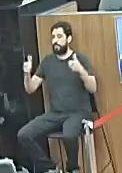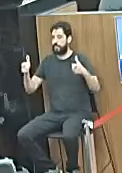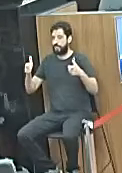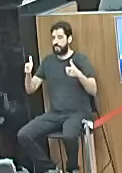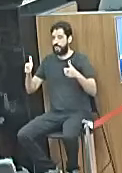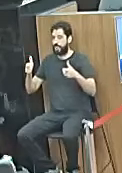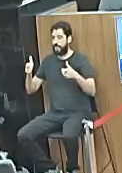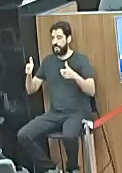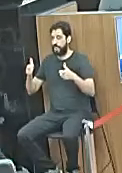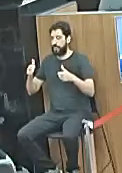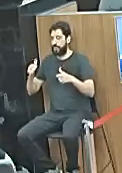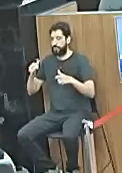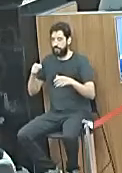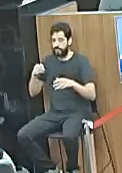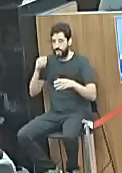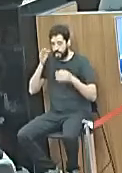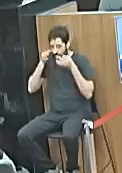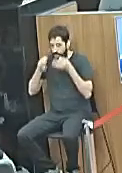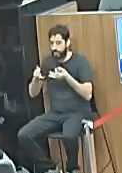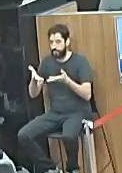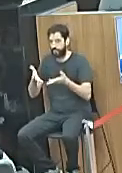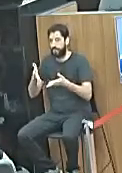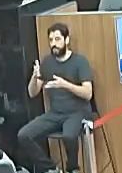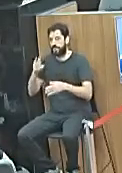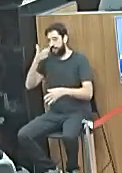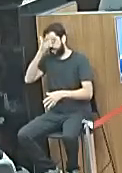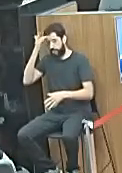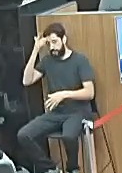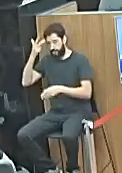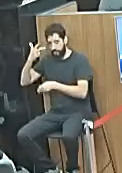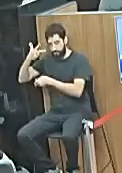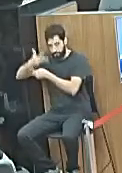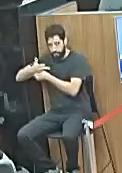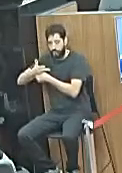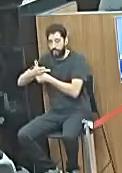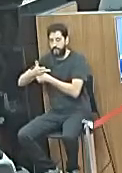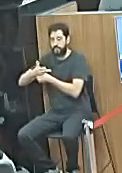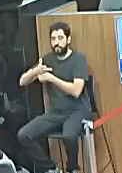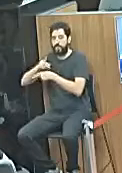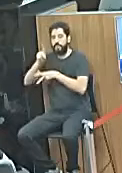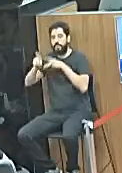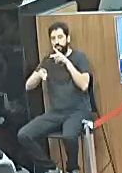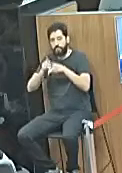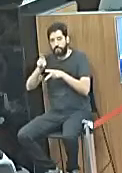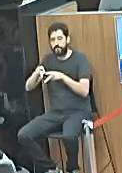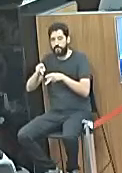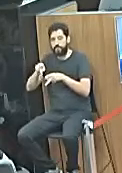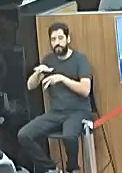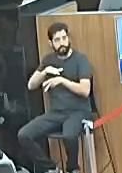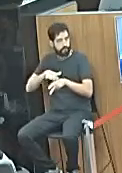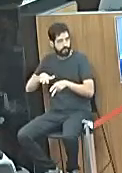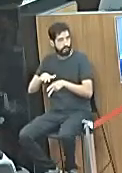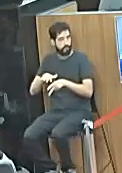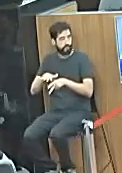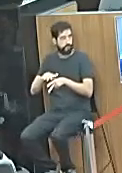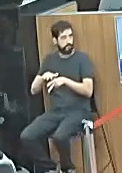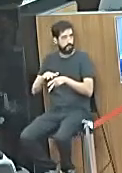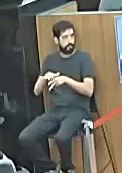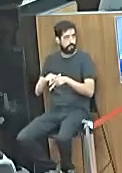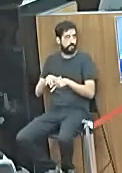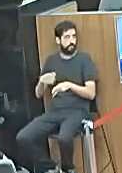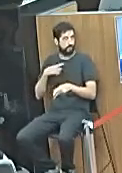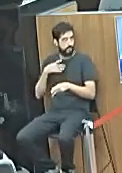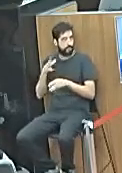especializado integral à pessoa idosa incluindo a população isto institucionalizada acrescentar a